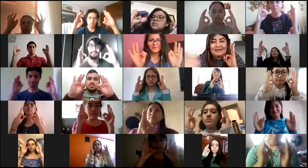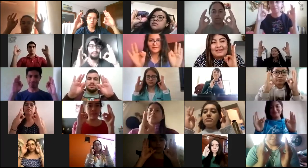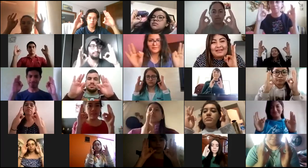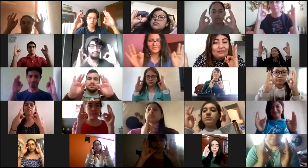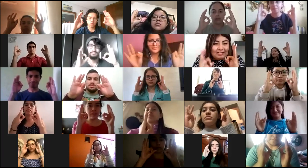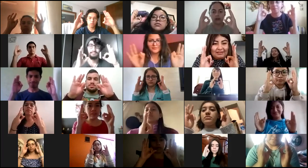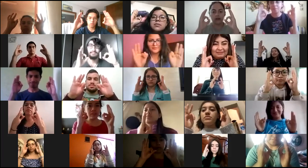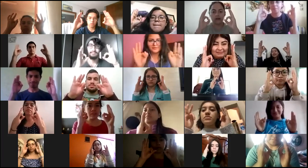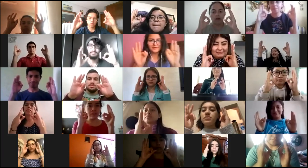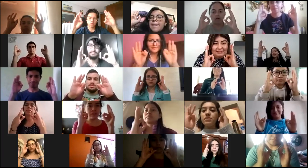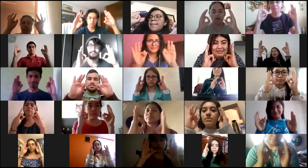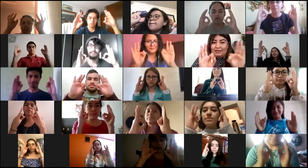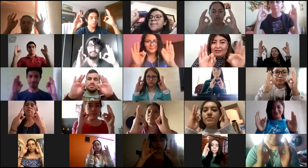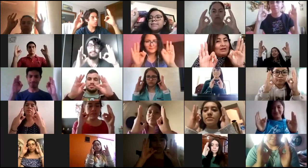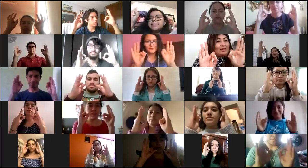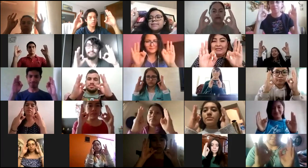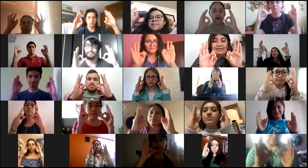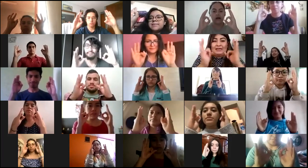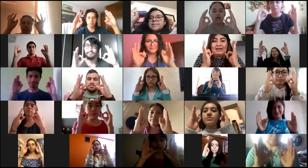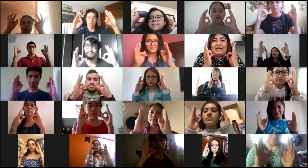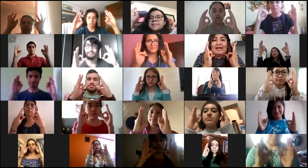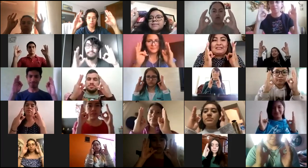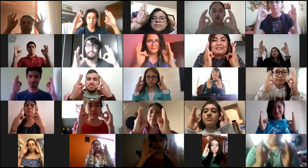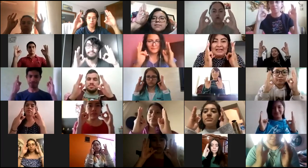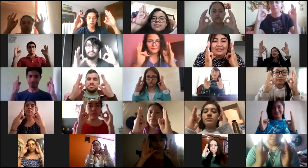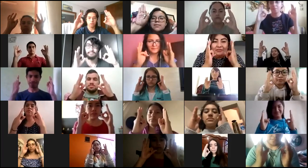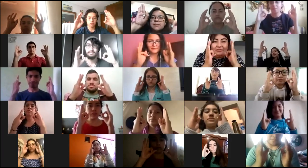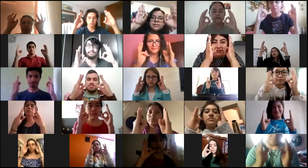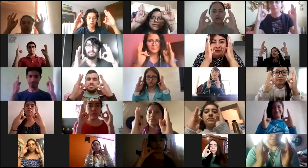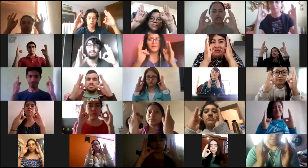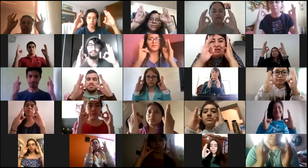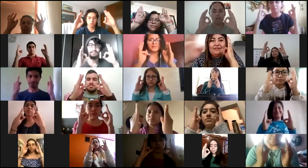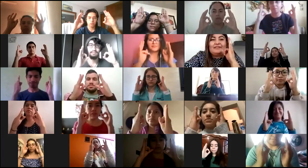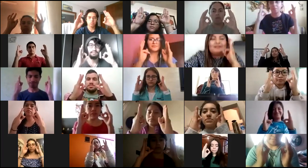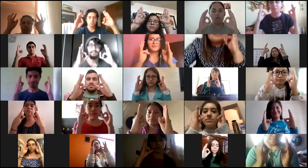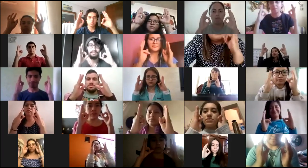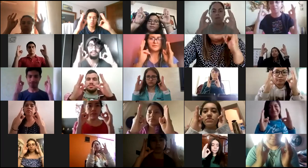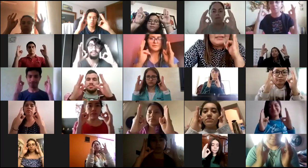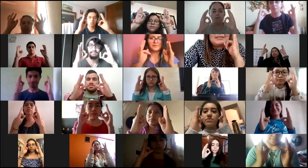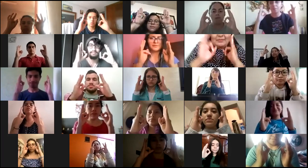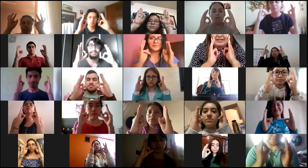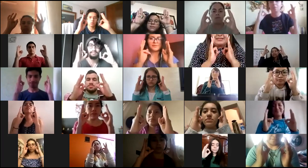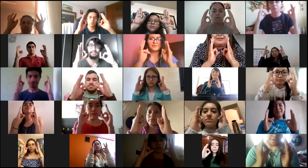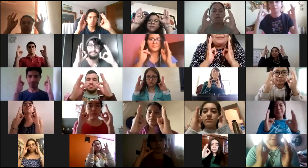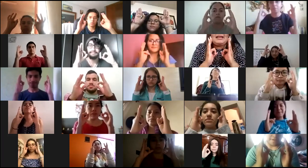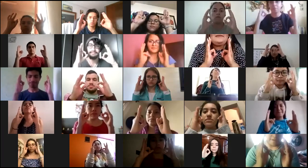hacia afuera. No así. Del lado. F. Para que se vea, ¿vale?